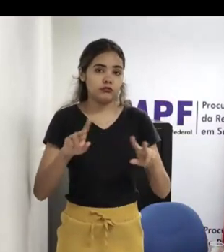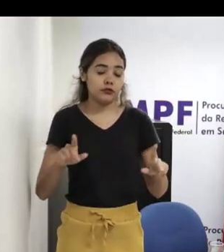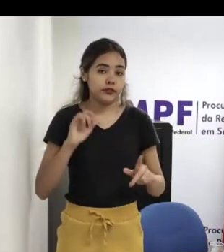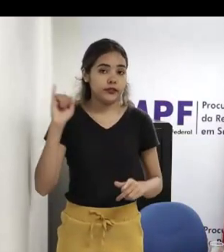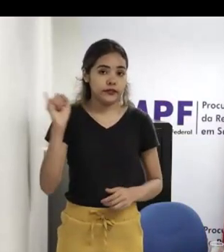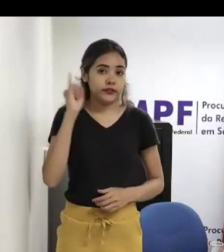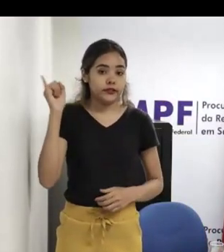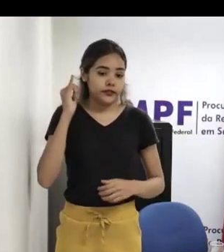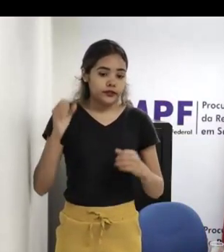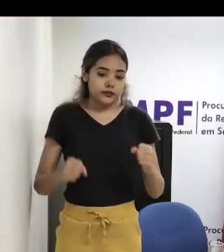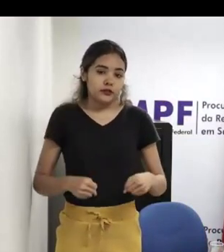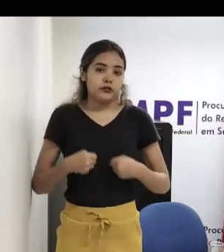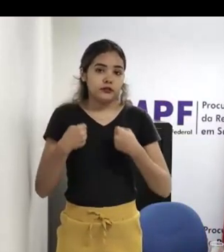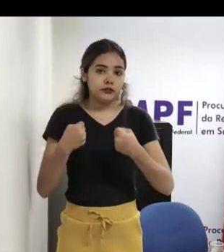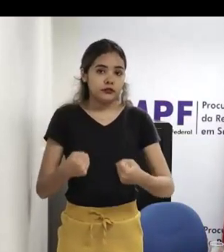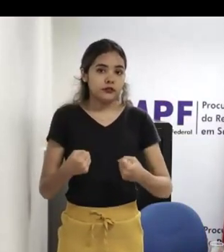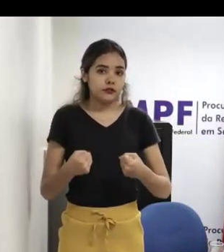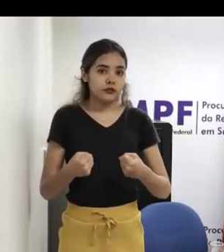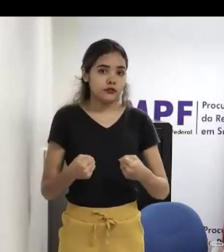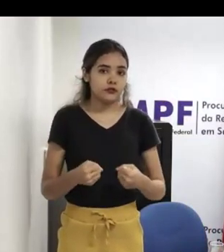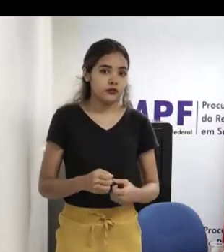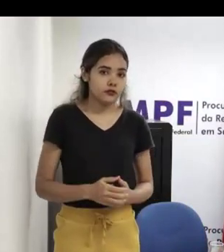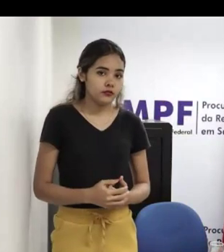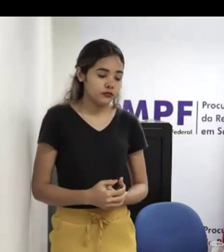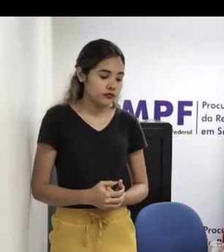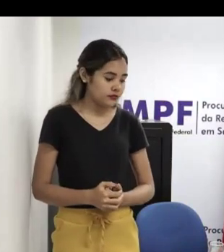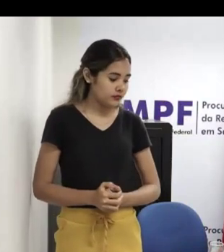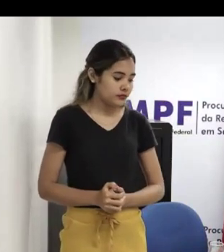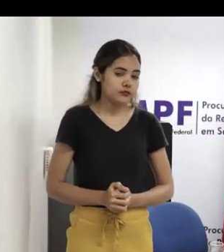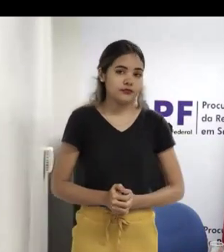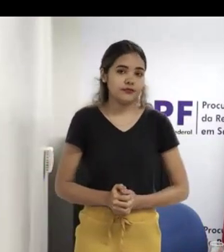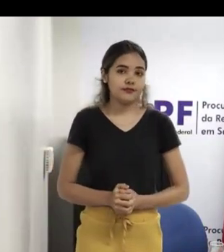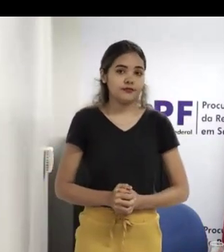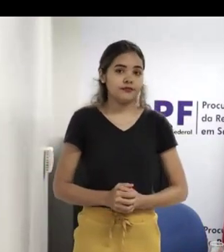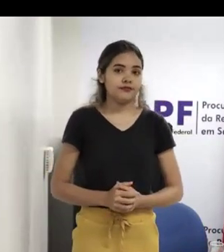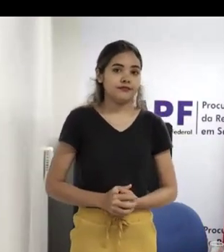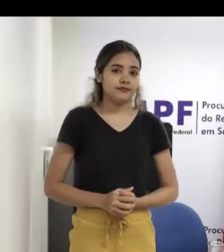integração não sei se foi foi esse sentido vou passar aqui